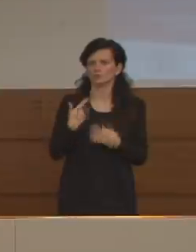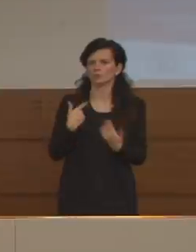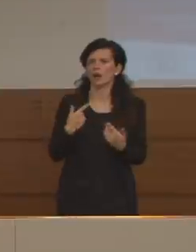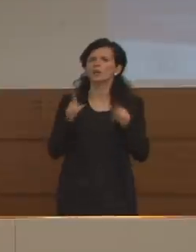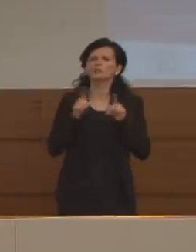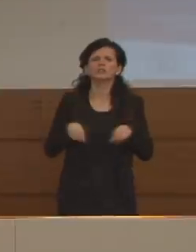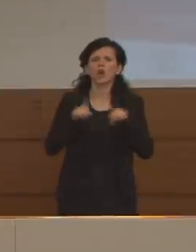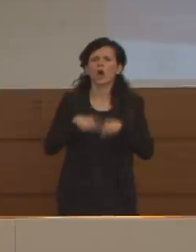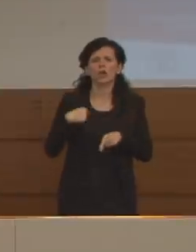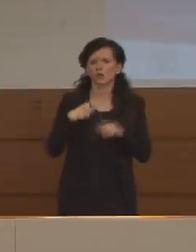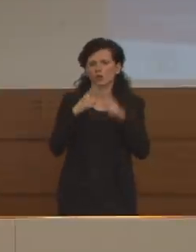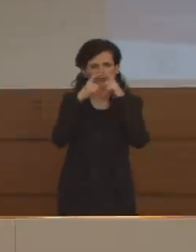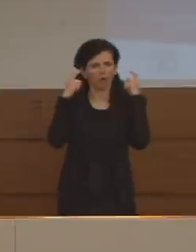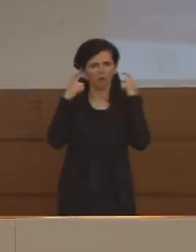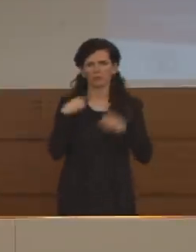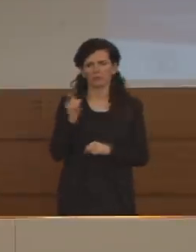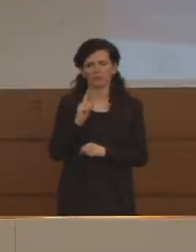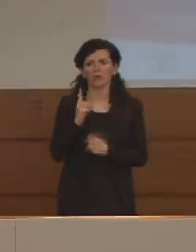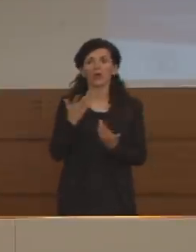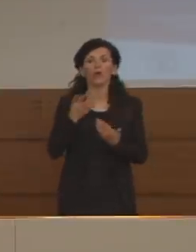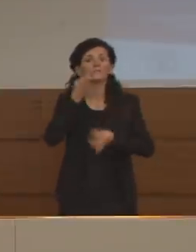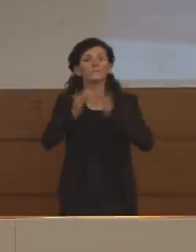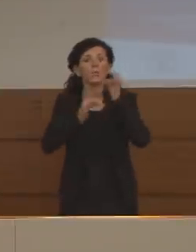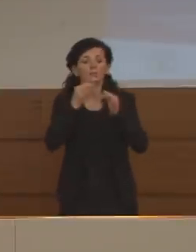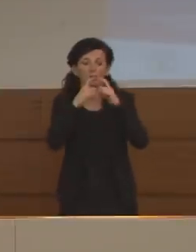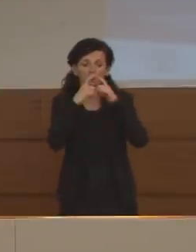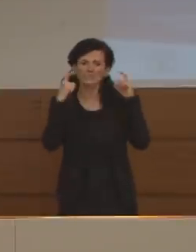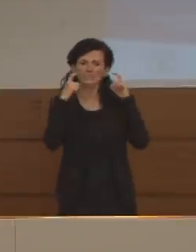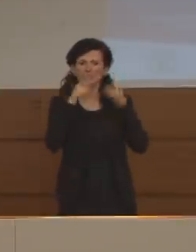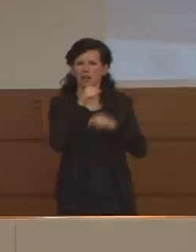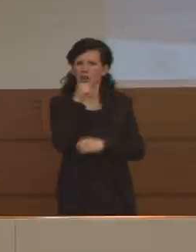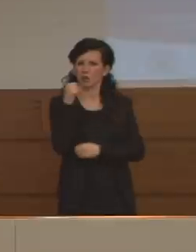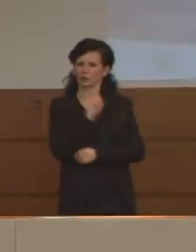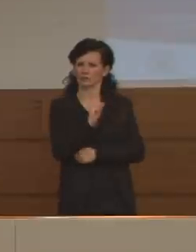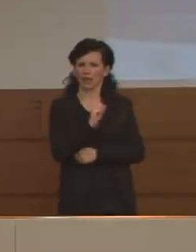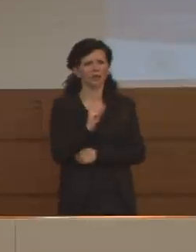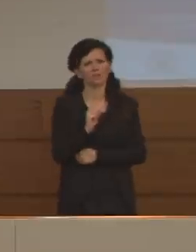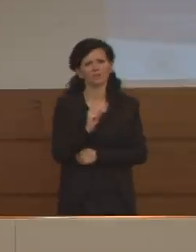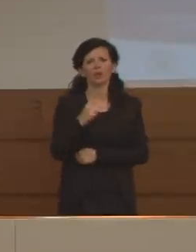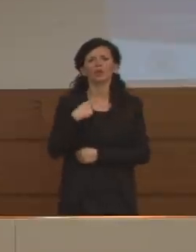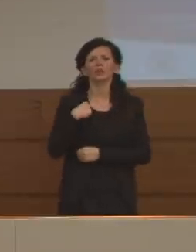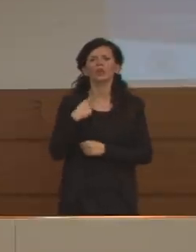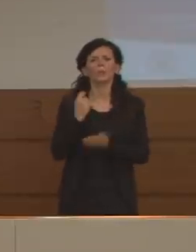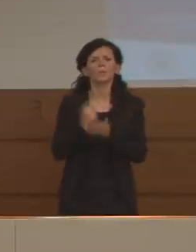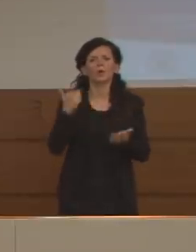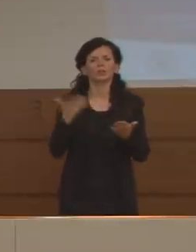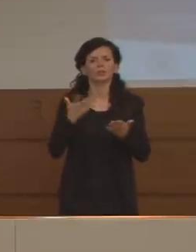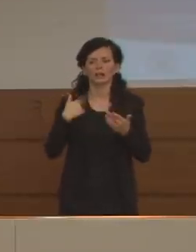perché voglio dire che la mascherina inutile cerco di rispettare distanze e